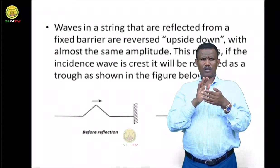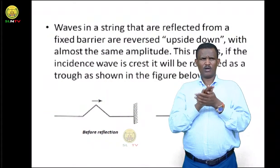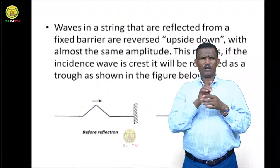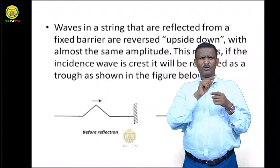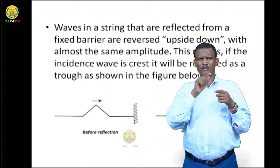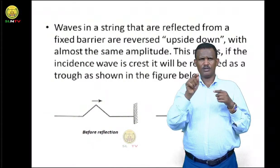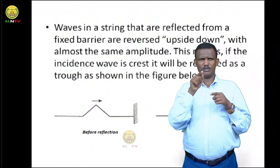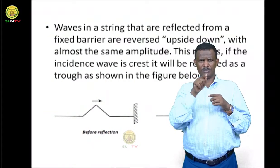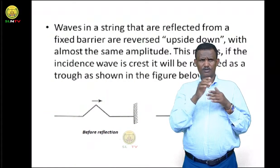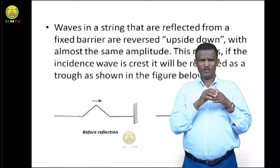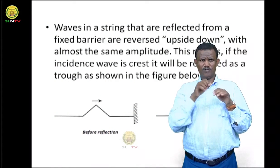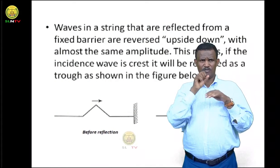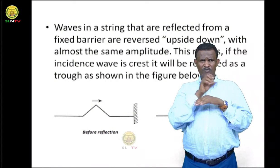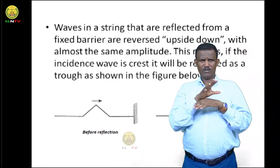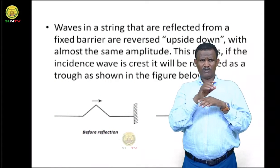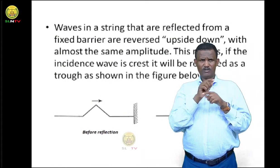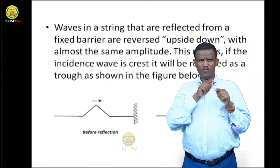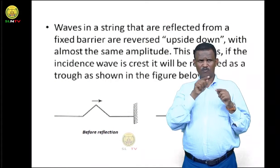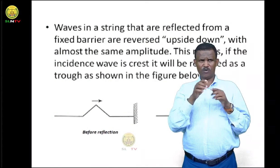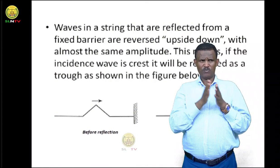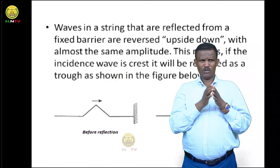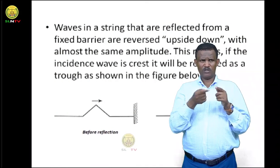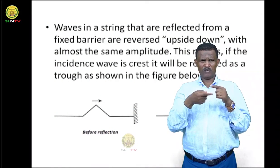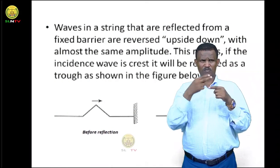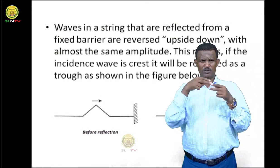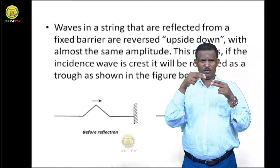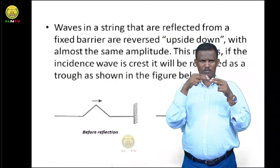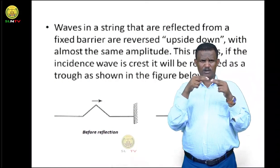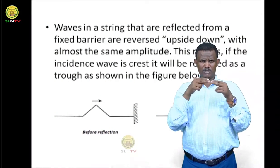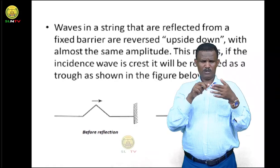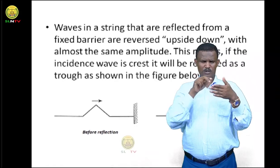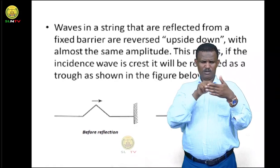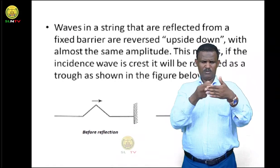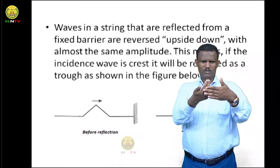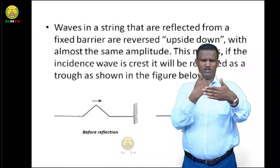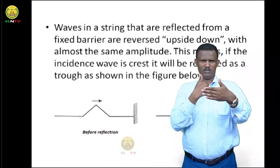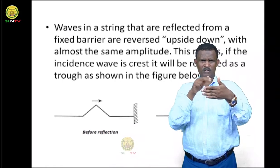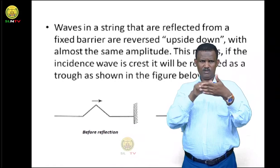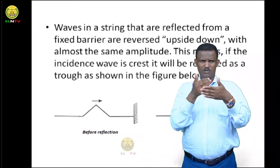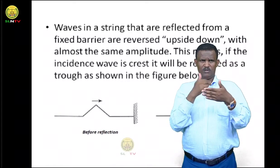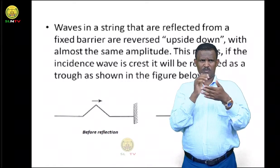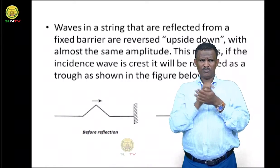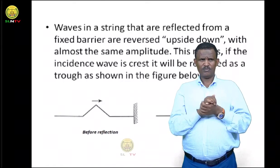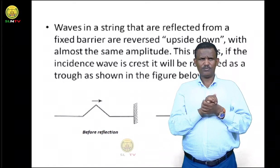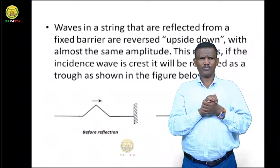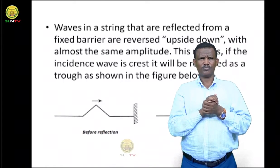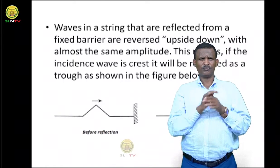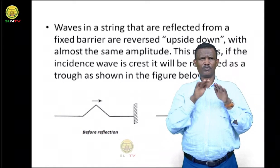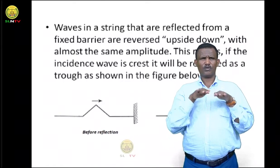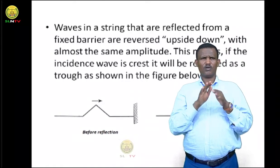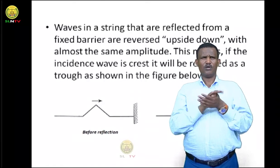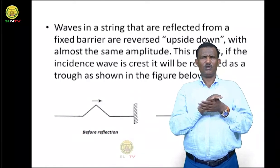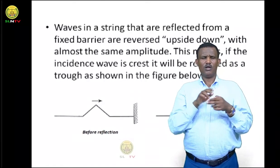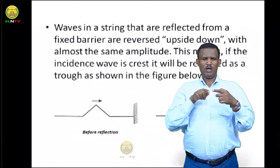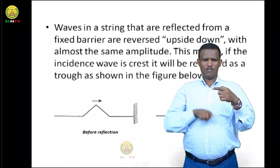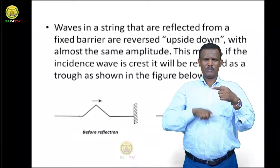are reflected from fixed barrier are reversed means upside down waveku hirkeegu marka uu